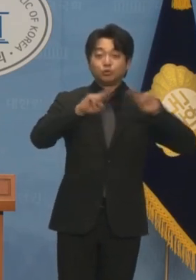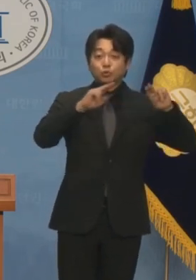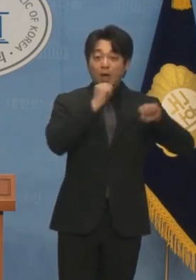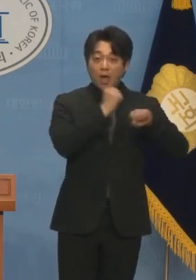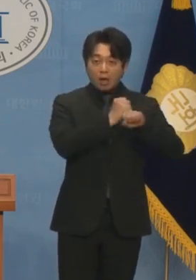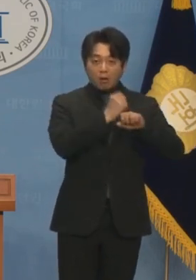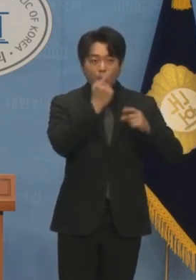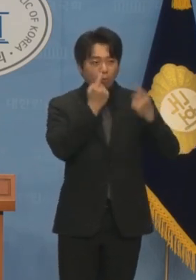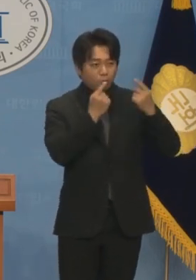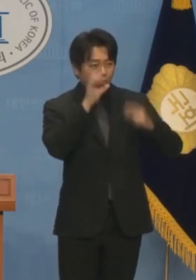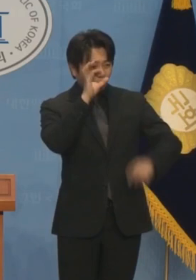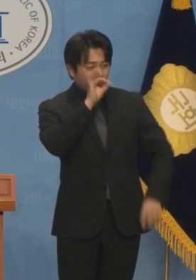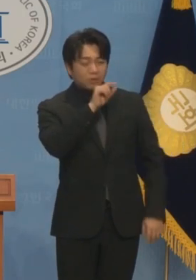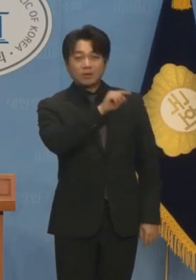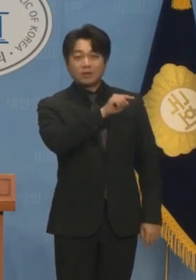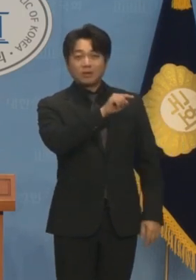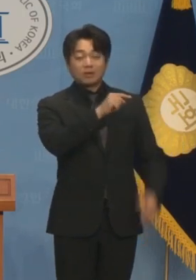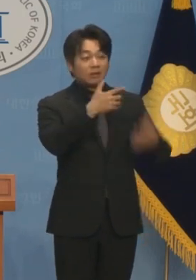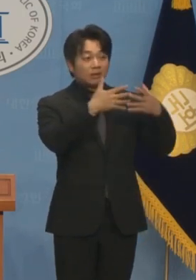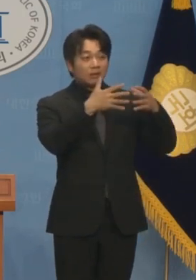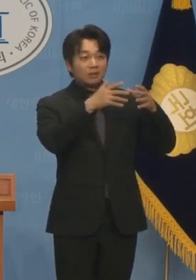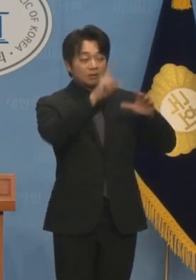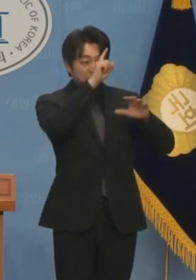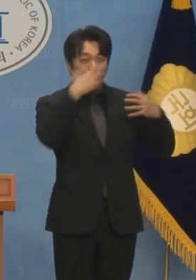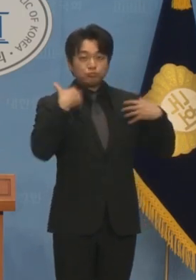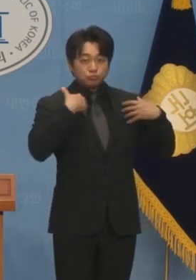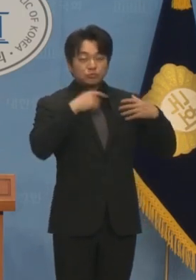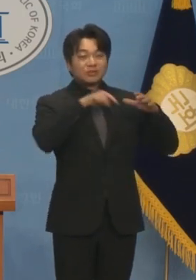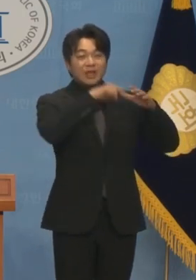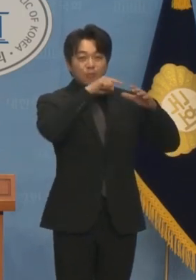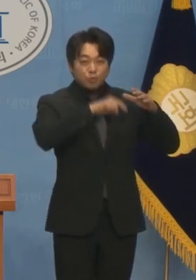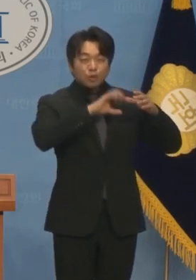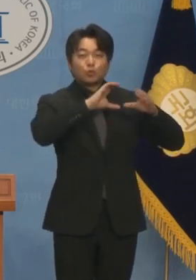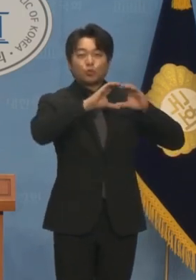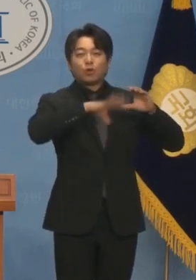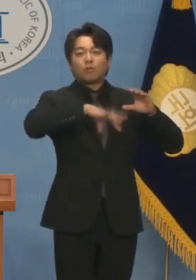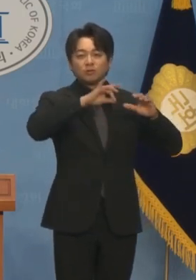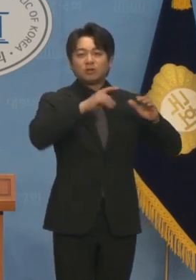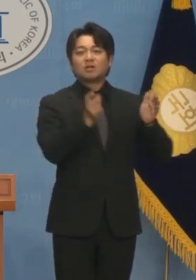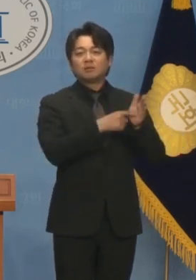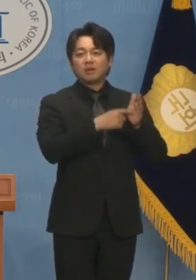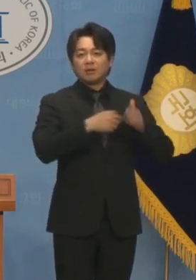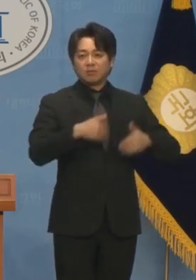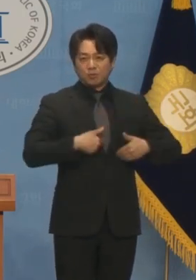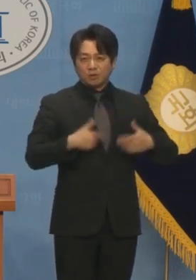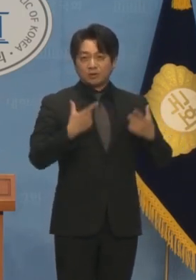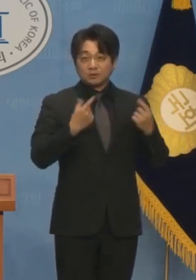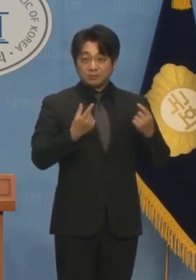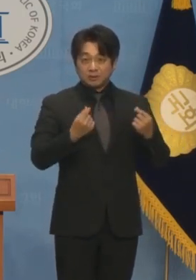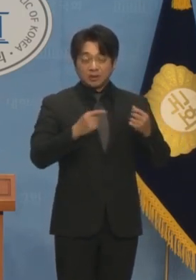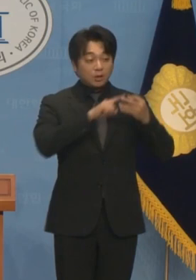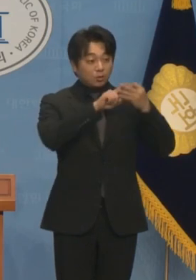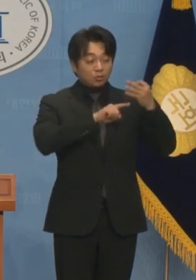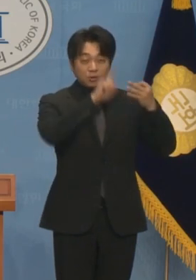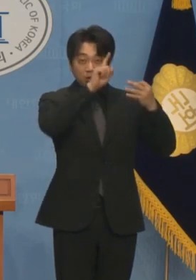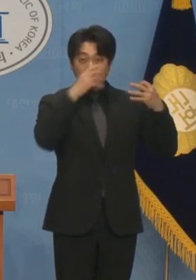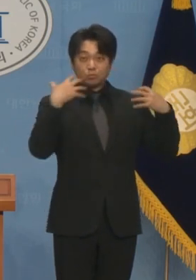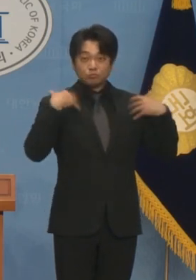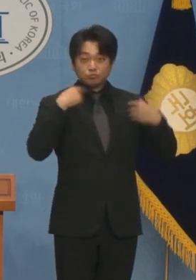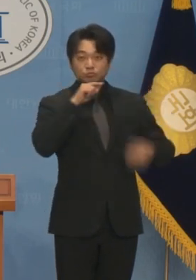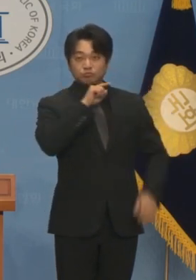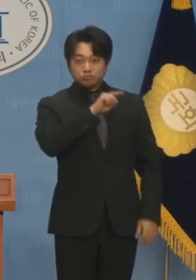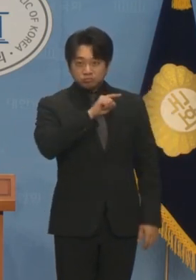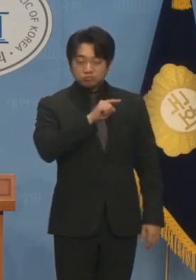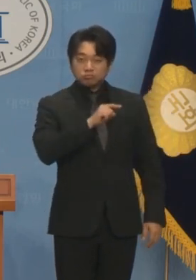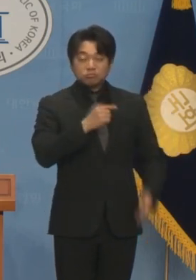소통 정상화가 시급해 보입니다. 윤석열 대통령 참 여유롭습니다. 윤석열 대통령이